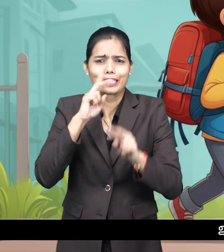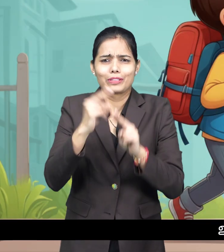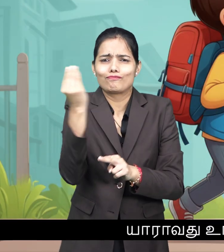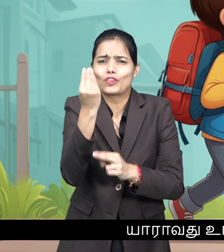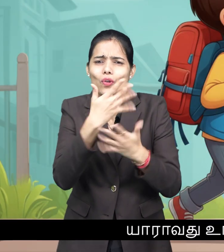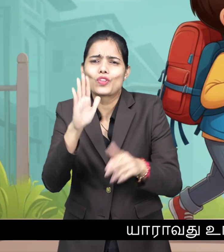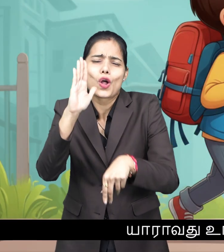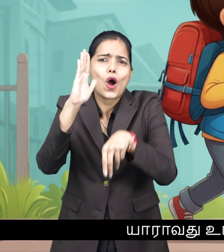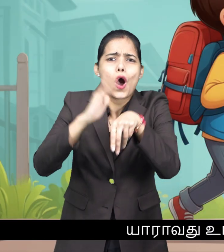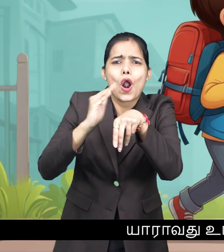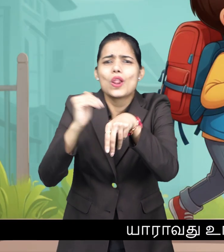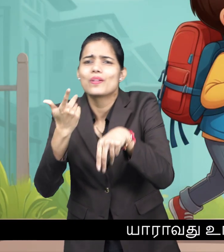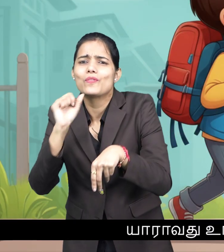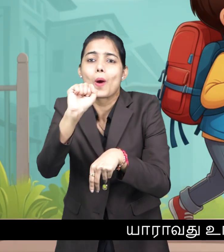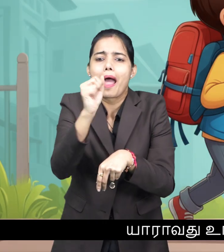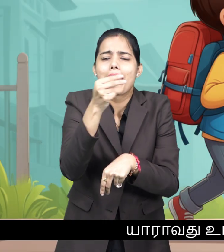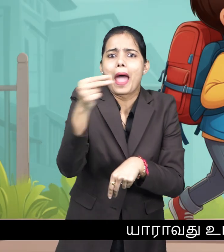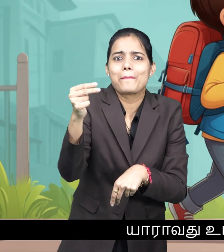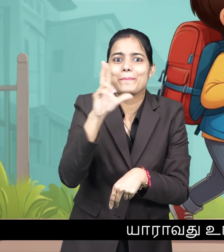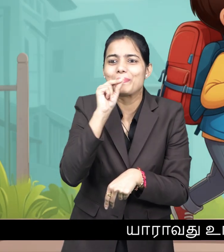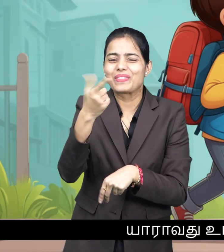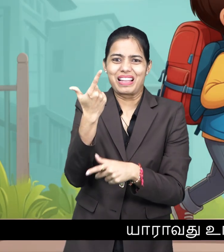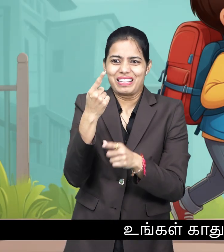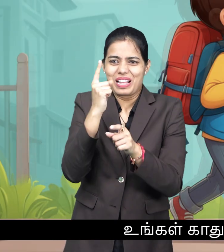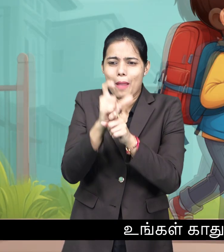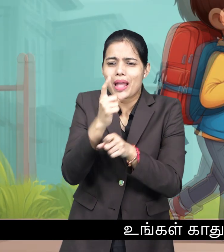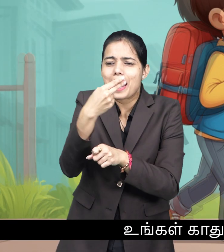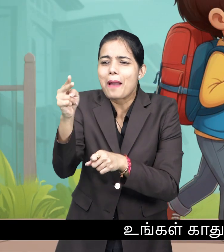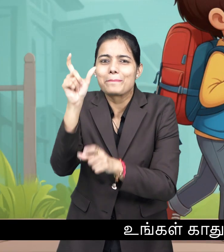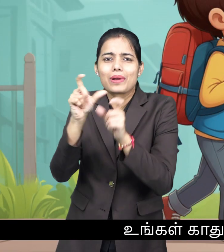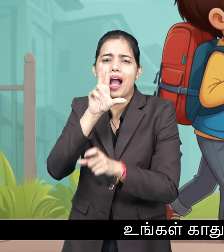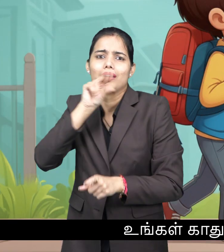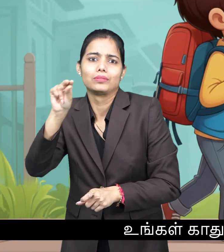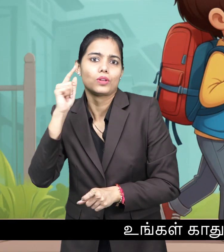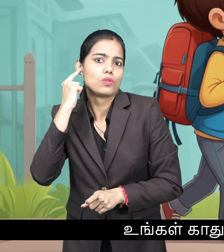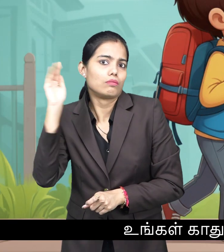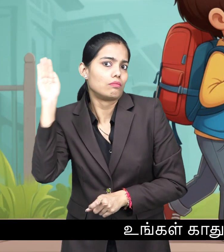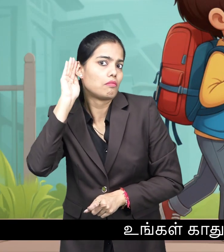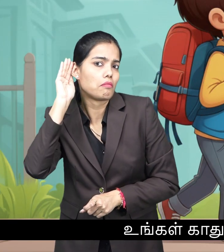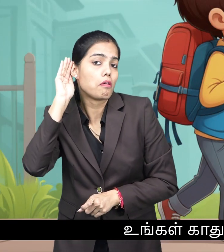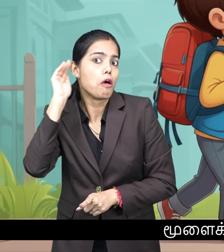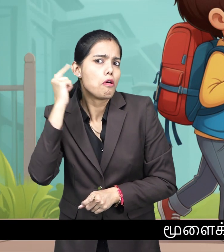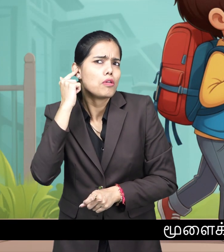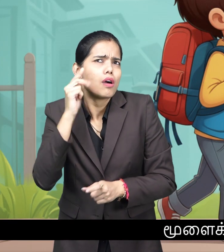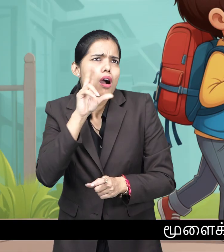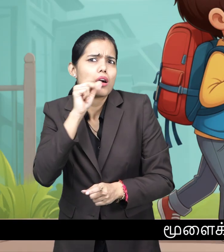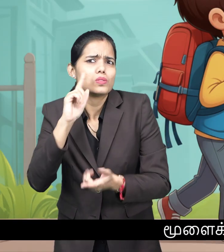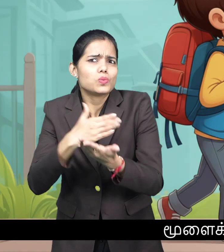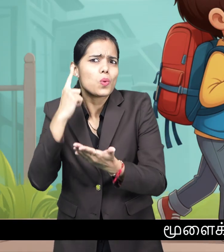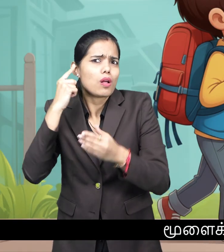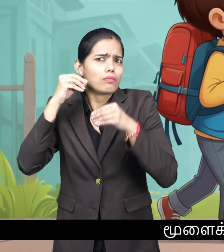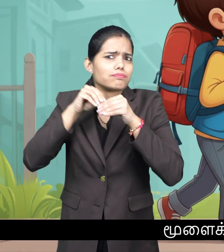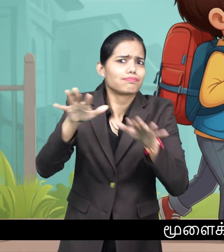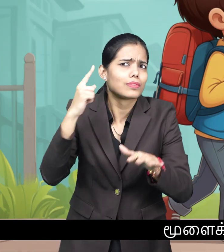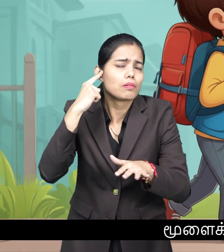உதாரணமாக, யாராவது உங்கள் பெயரை கூப்பிடின் உங்கள் காதுகள் அந்த ஒலியை கேட்டு மூளைக்கு